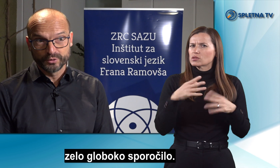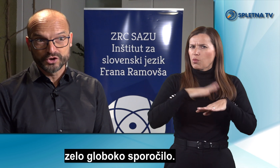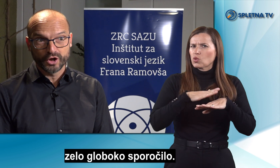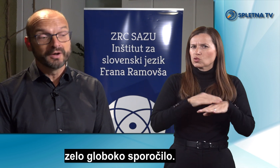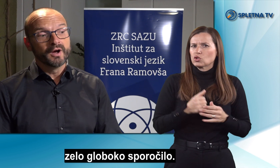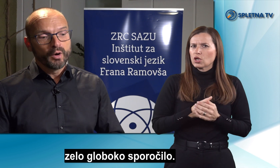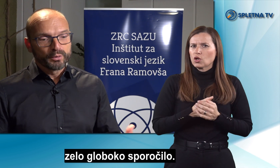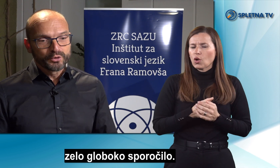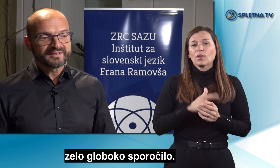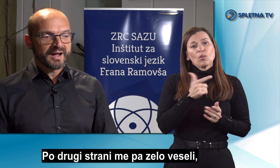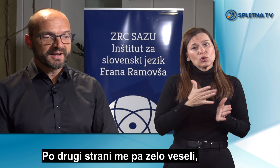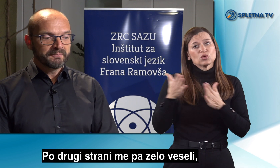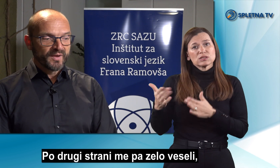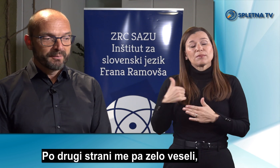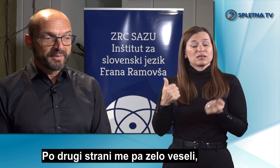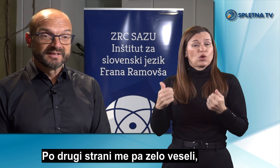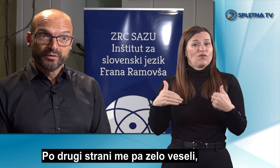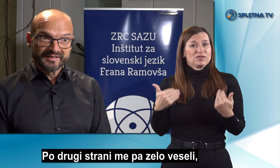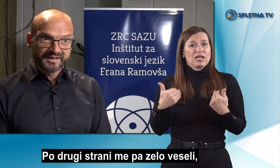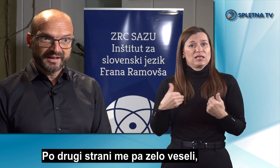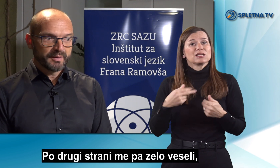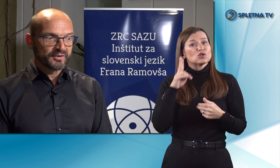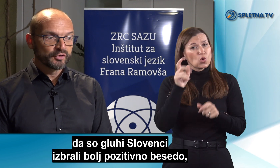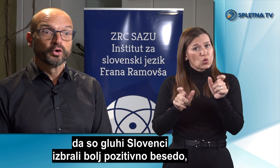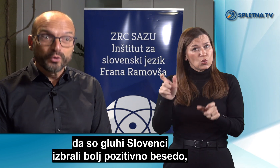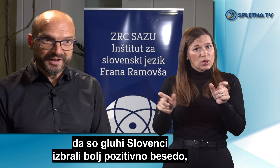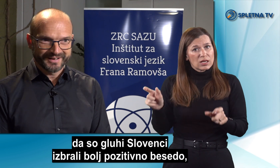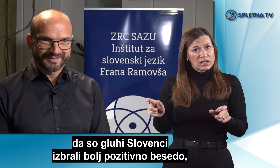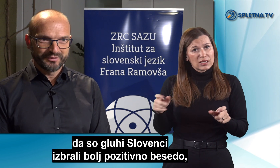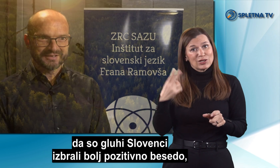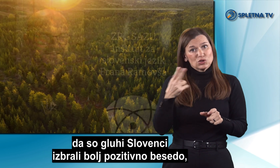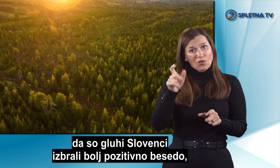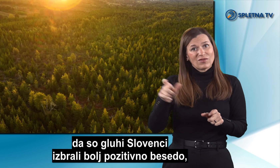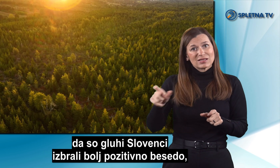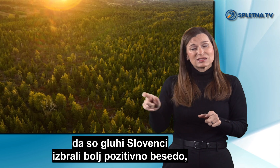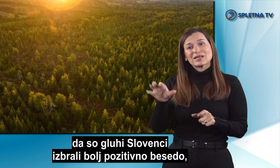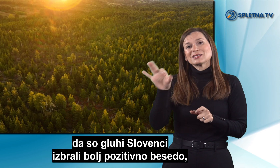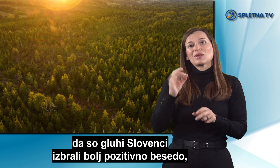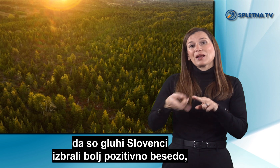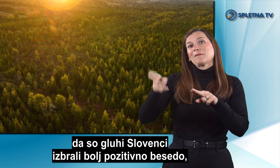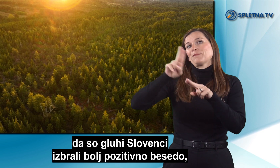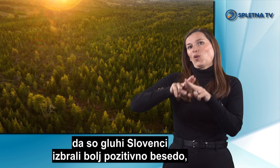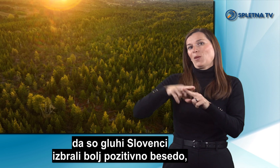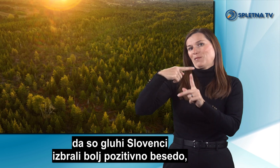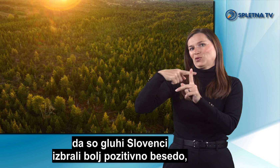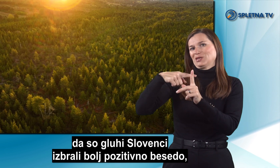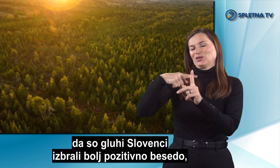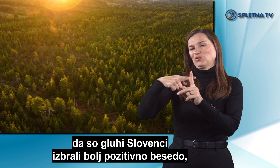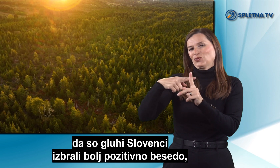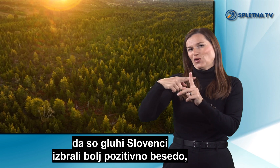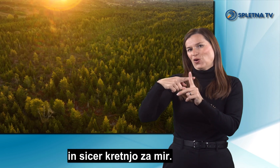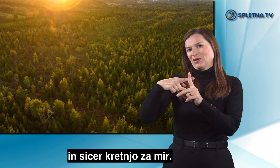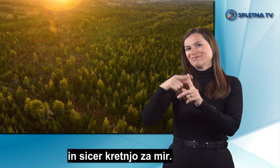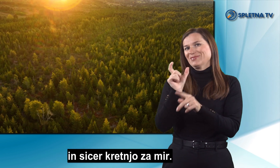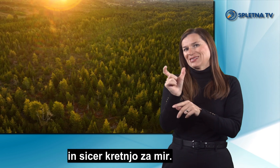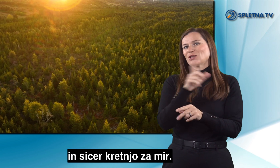globoko sporočilo. Po drugi strani me pa zelo veseli, da pa so gluhi Slovenci pa izbrali bolj pozitivno